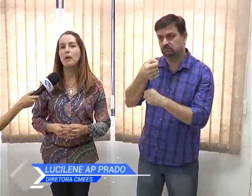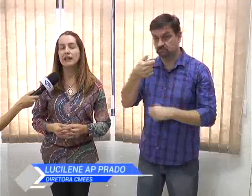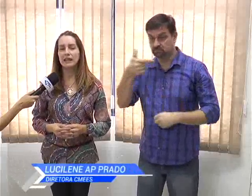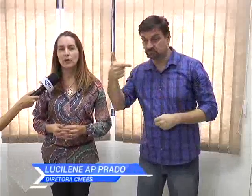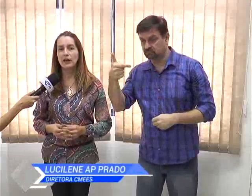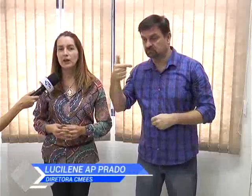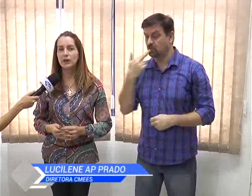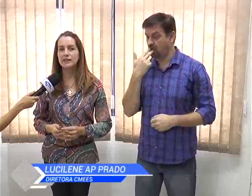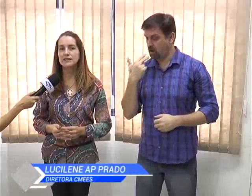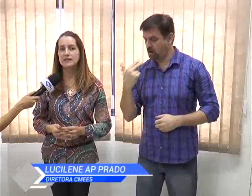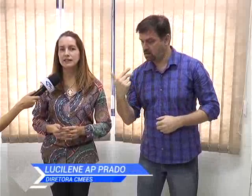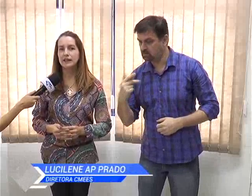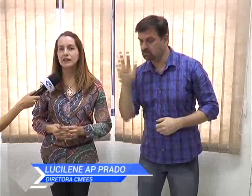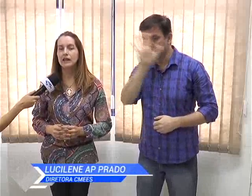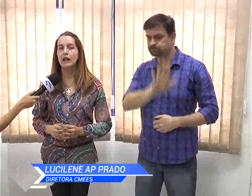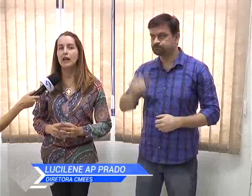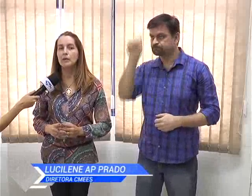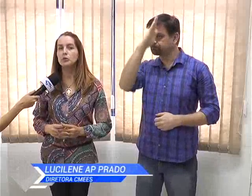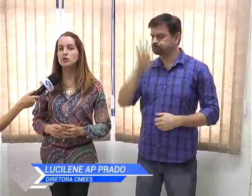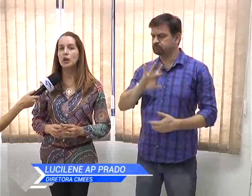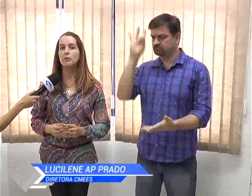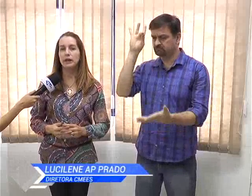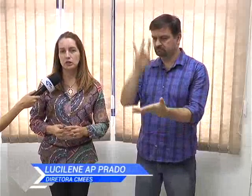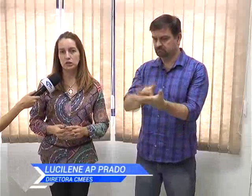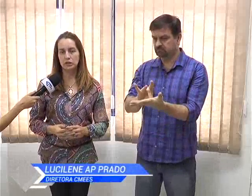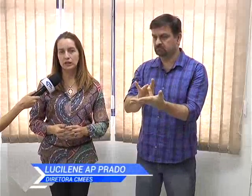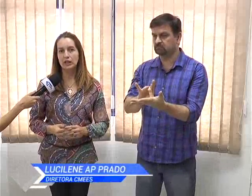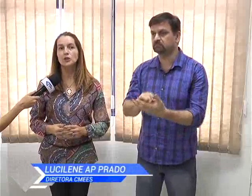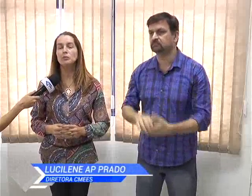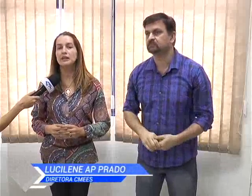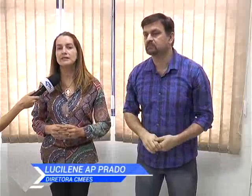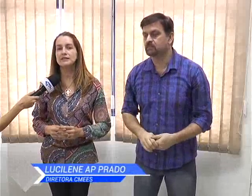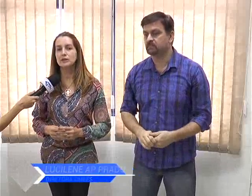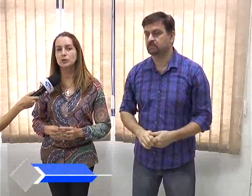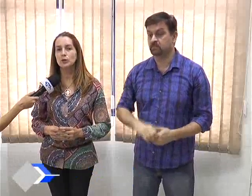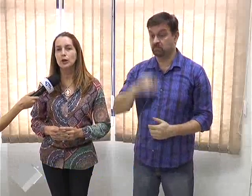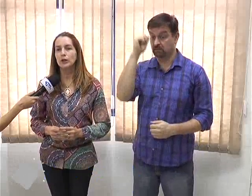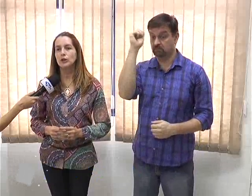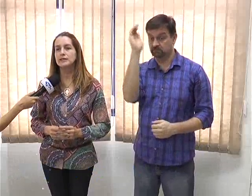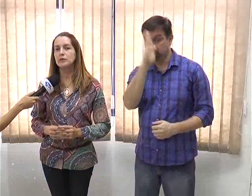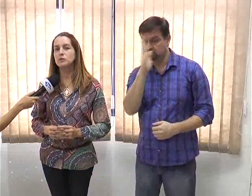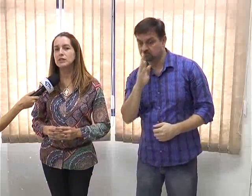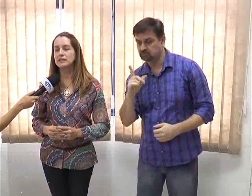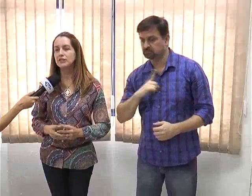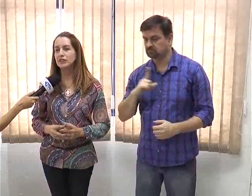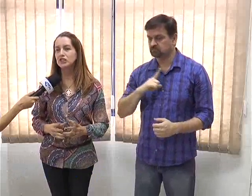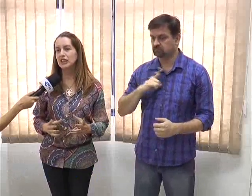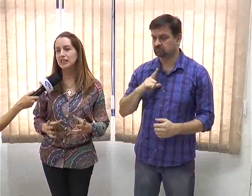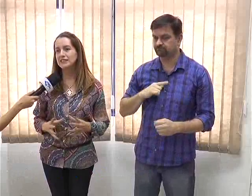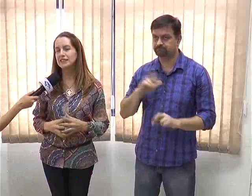uma língua reconhecida mundialmente. No Brasil, nós temos as divergências